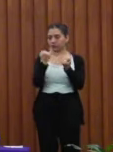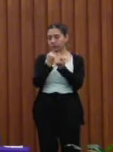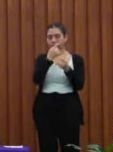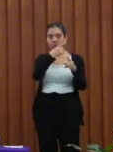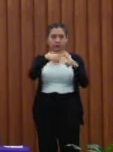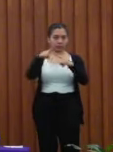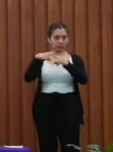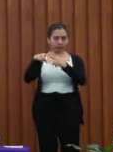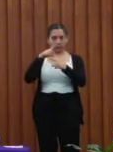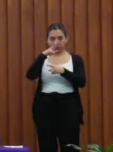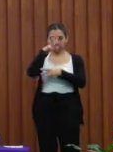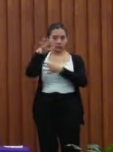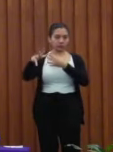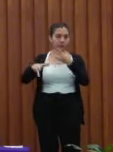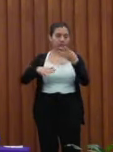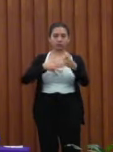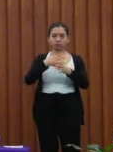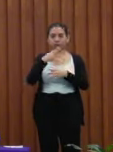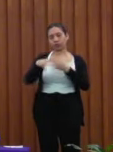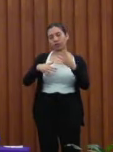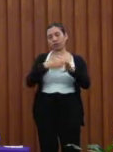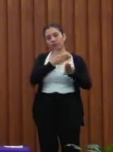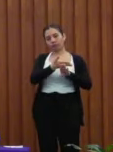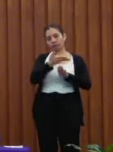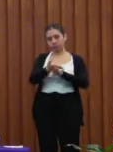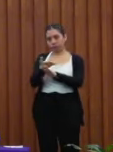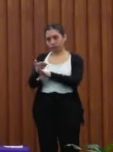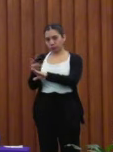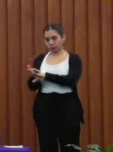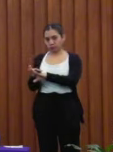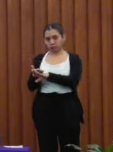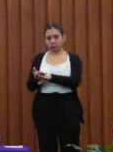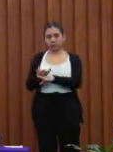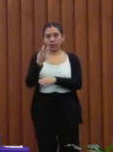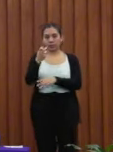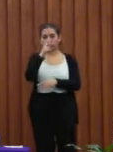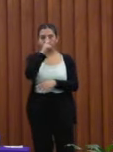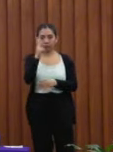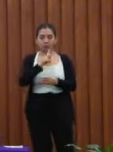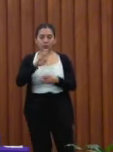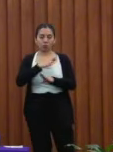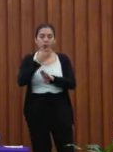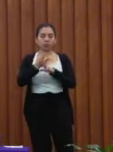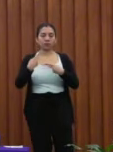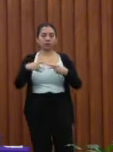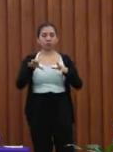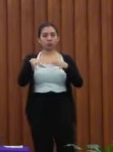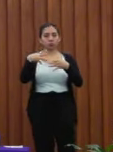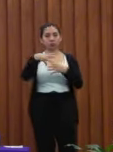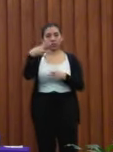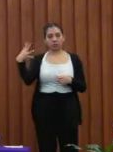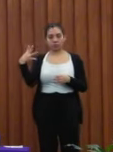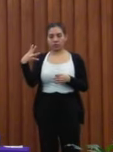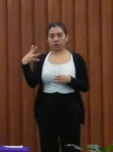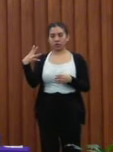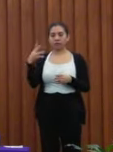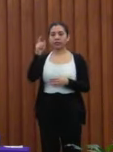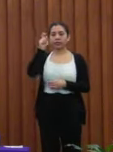¿no? Eso es una de las características de los asesinatos contra personas LGBT, que son